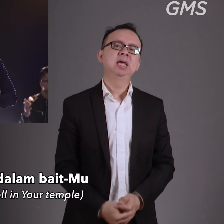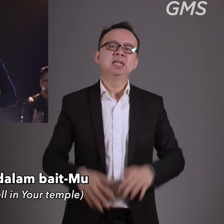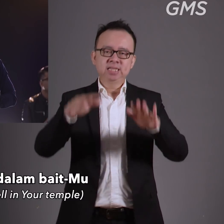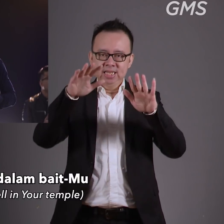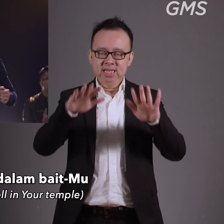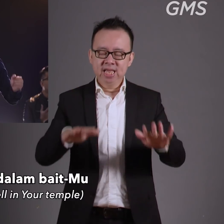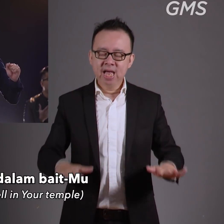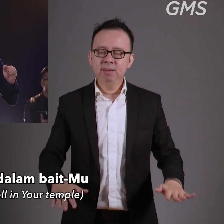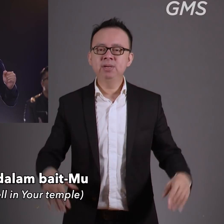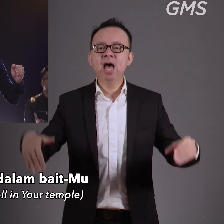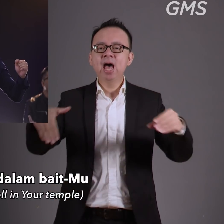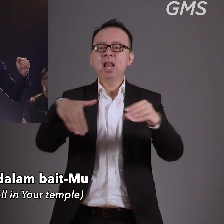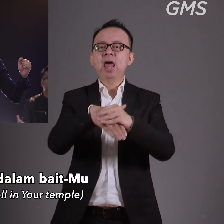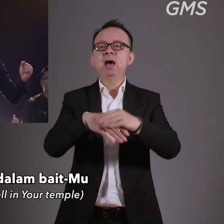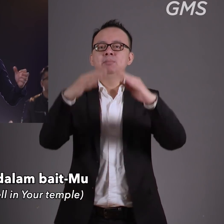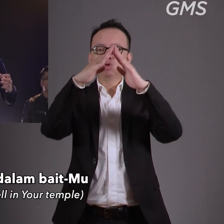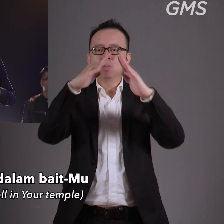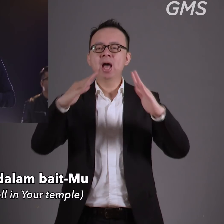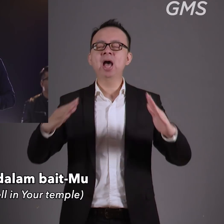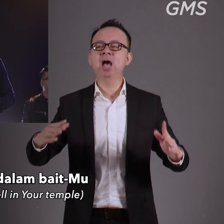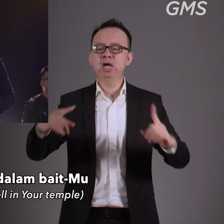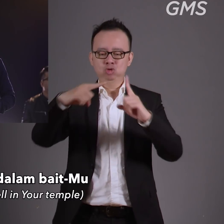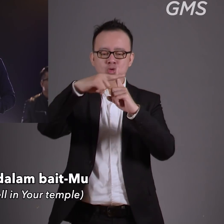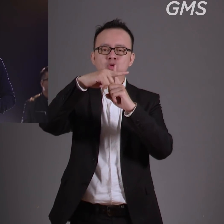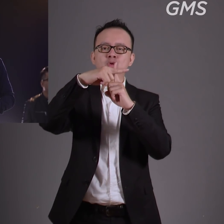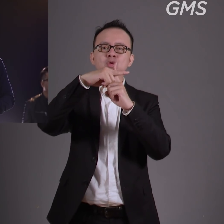Haleluya, diam dalam